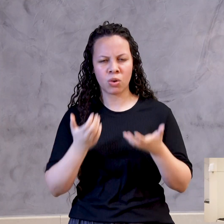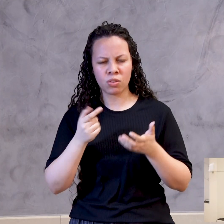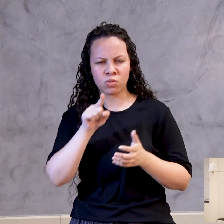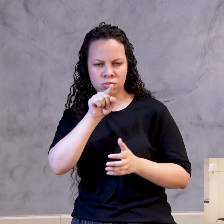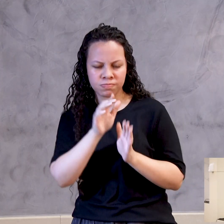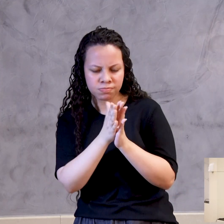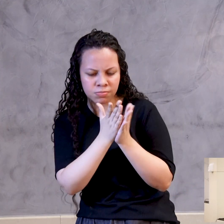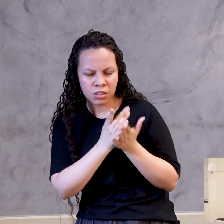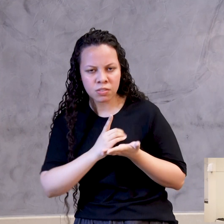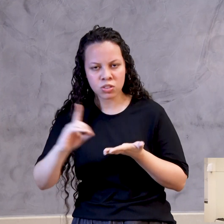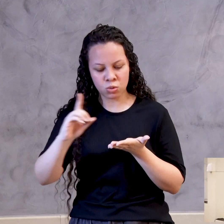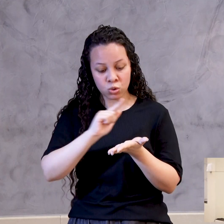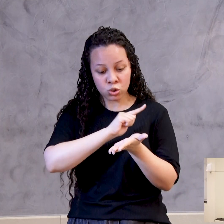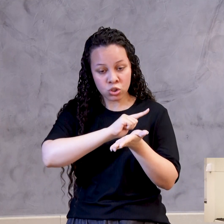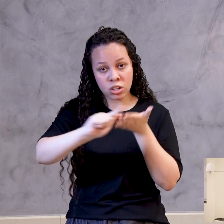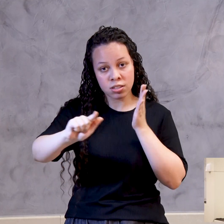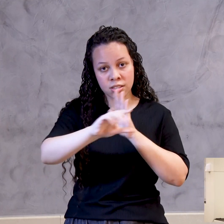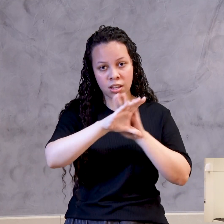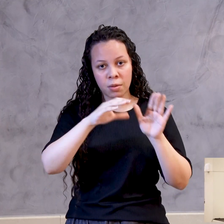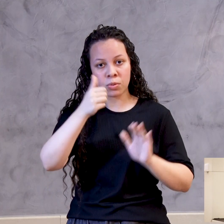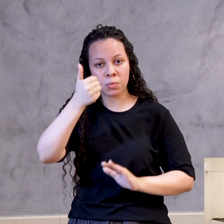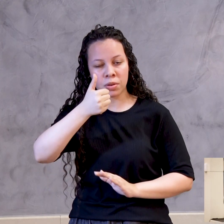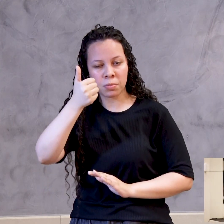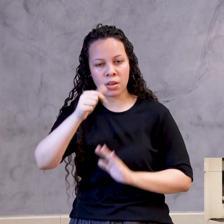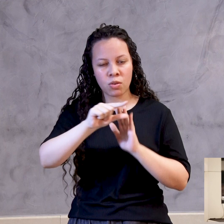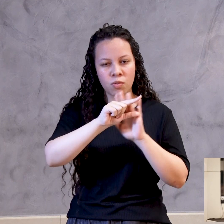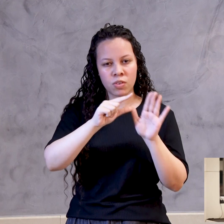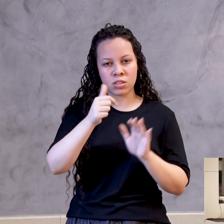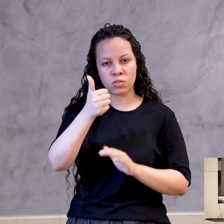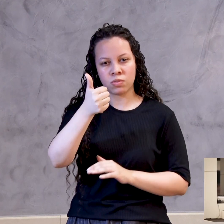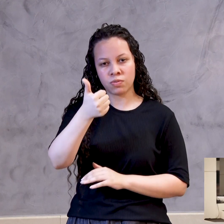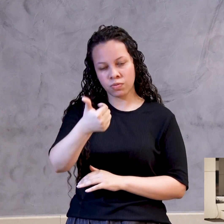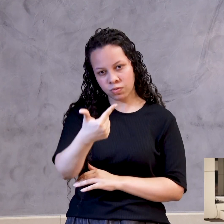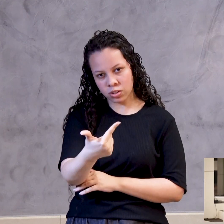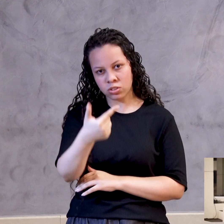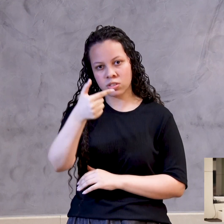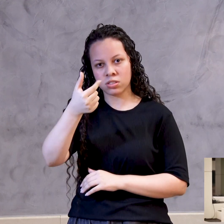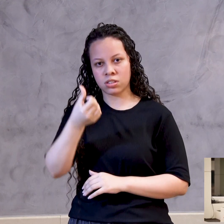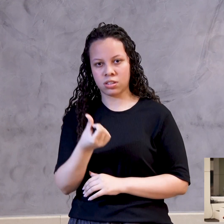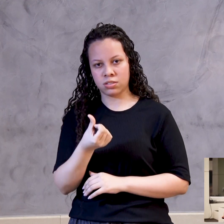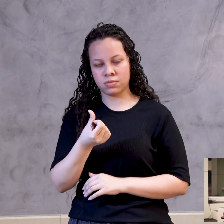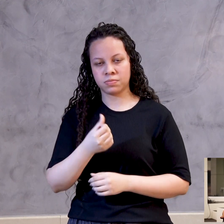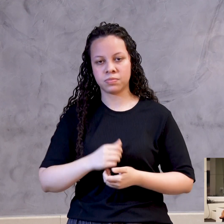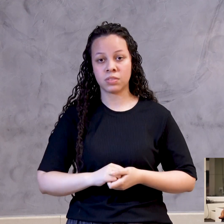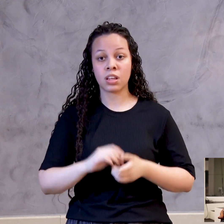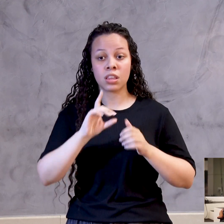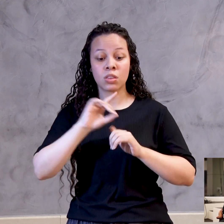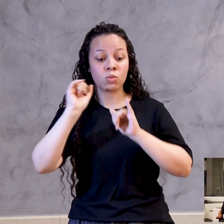Gênesis, capítulo 1, versículo 26. Deus disse assim,